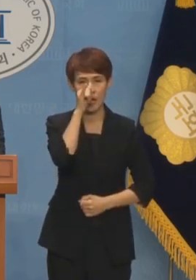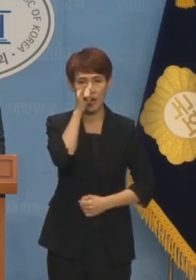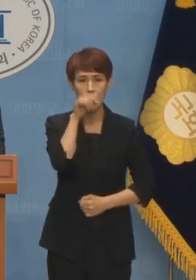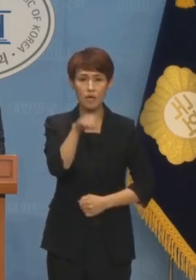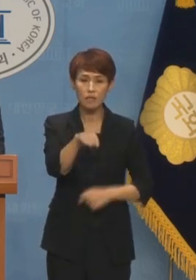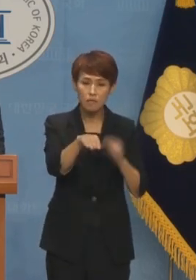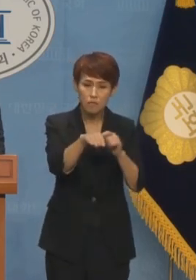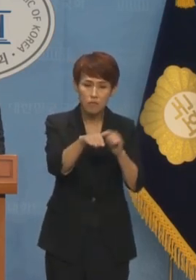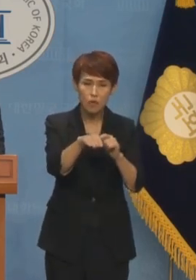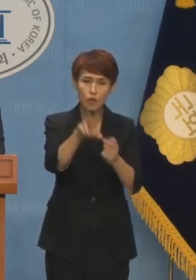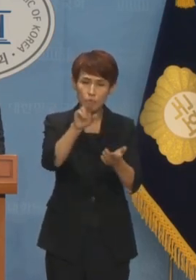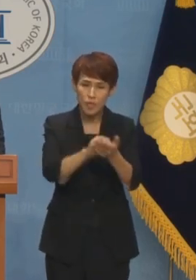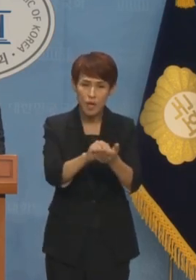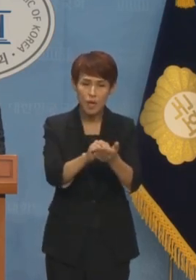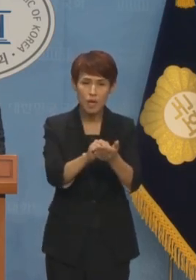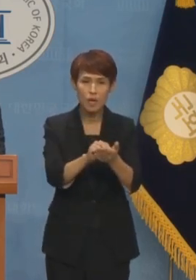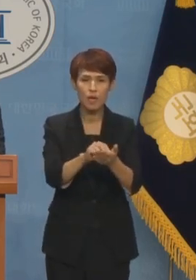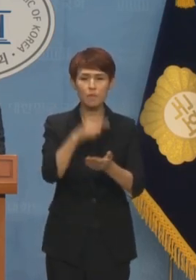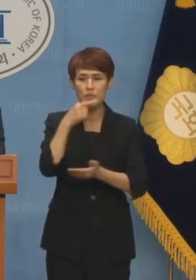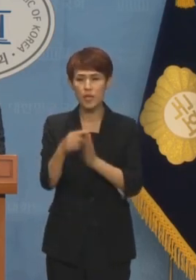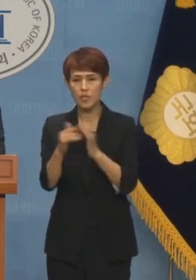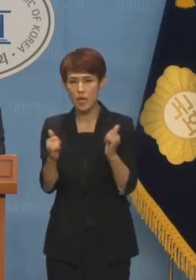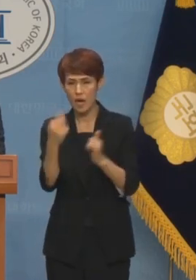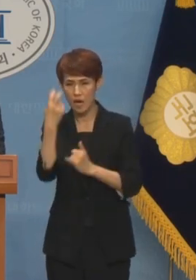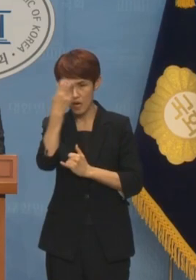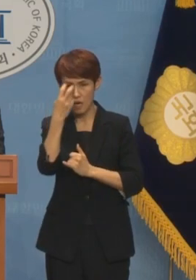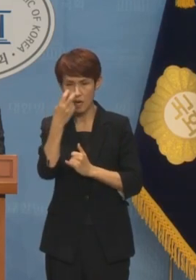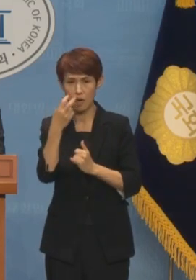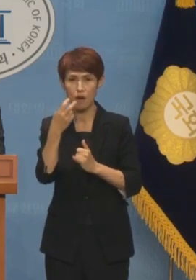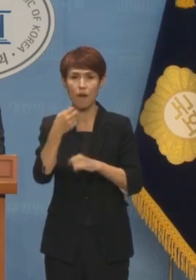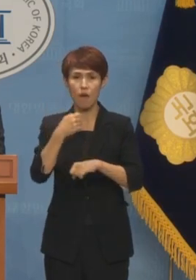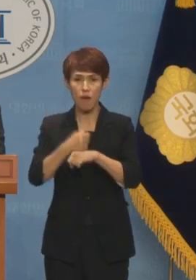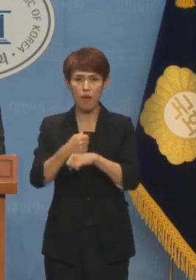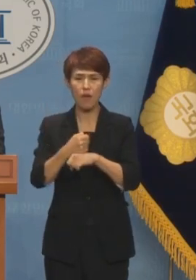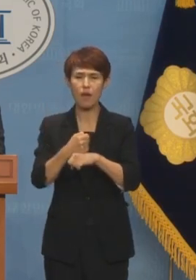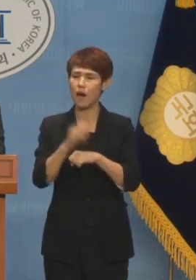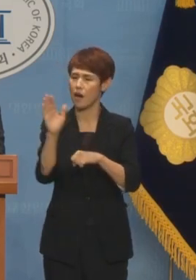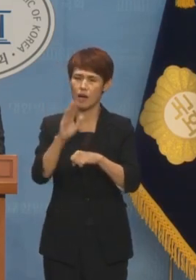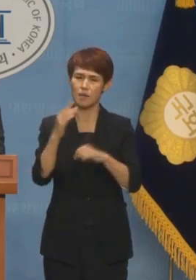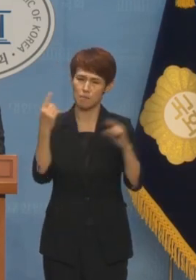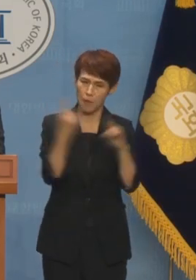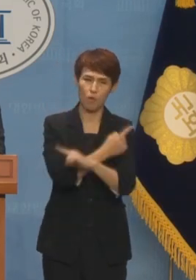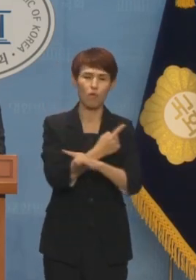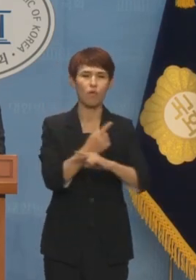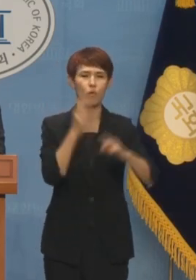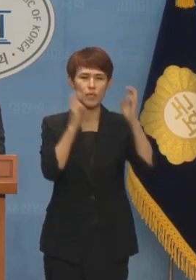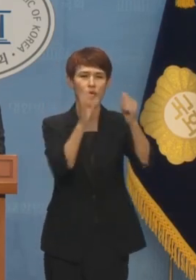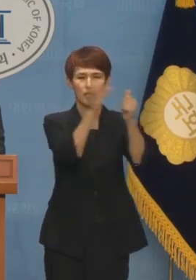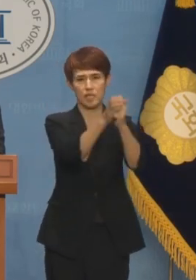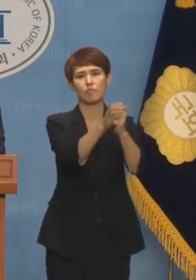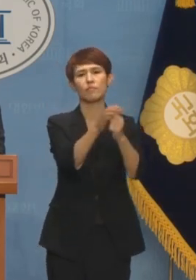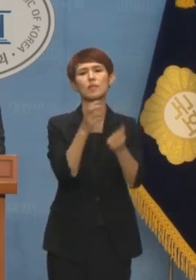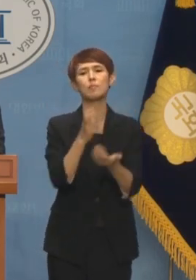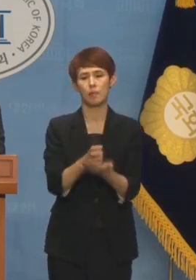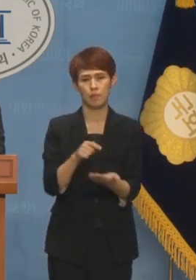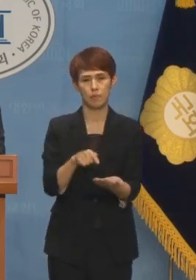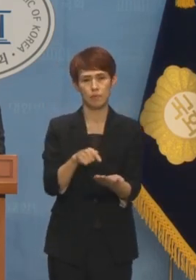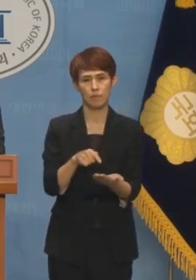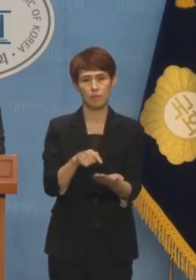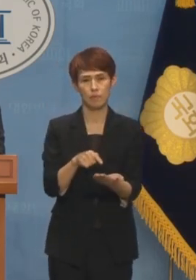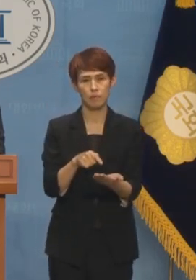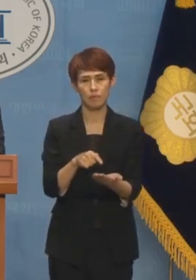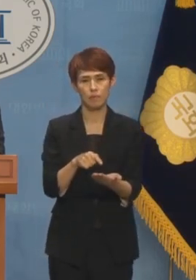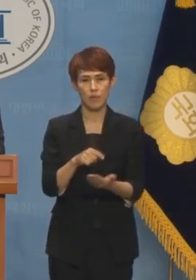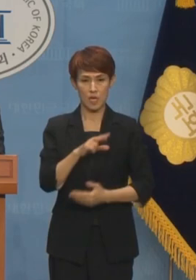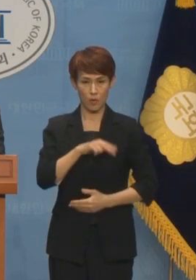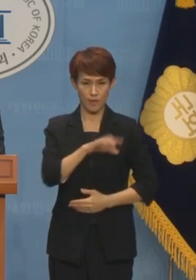입증 책임을 완화 내지 전환하는 내용의 법안들입니다. 그리고 이 법안들은 의원 개개인의 입법 조사를